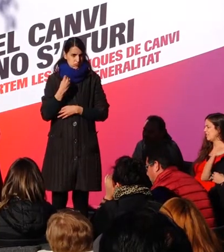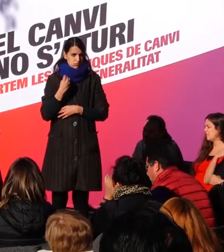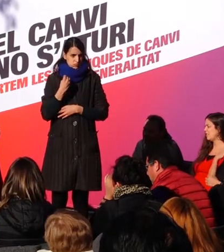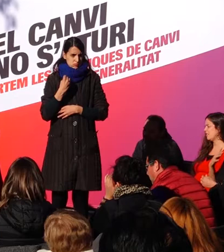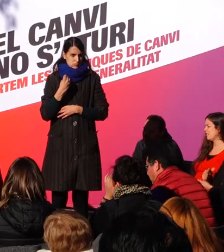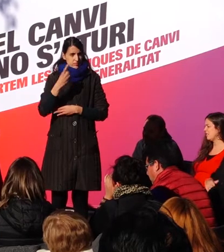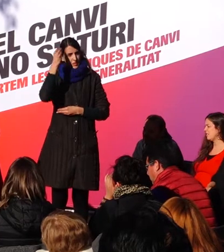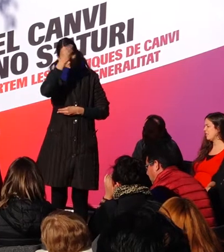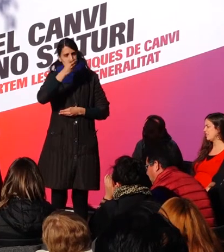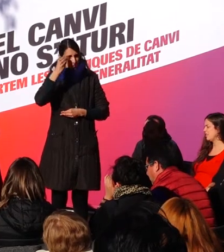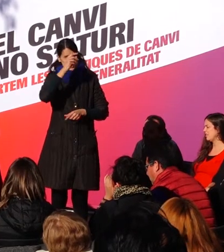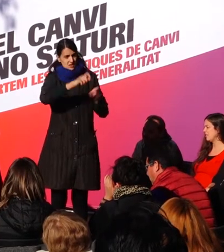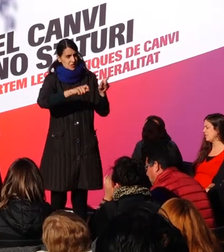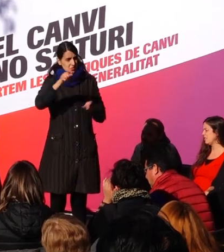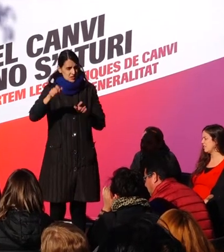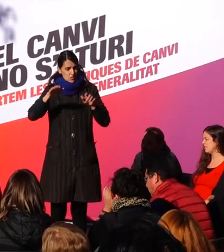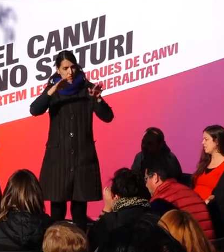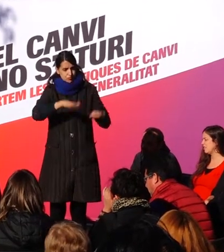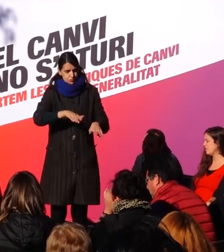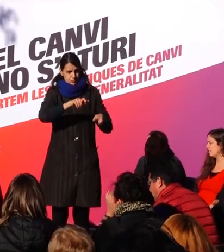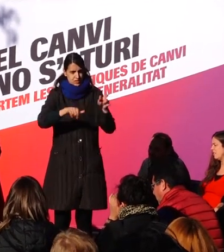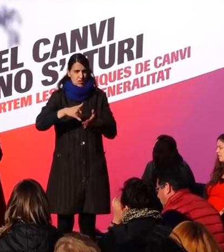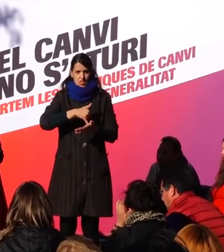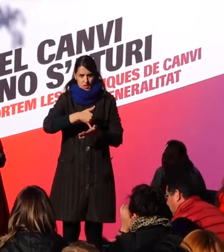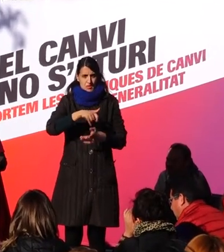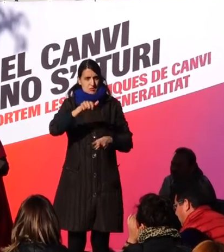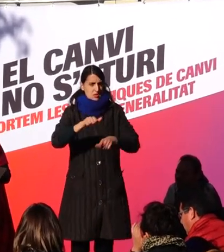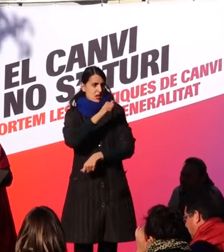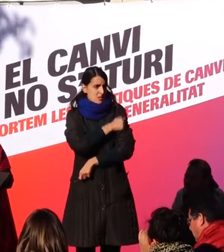el más débil la gente pobre